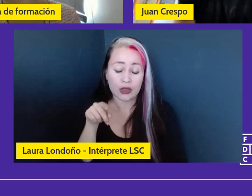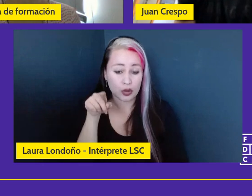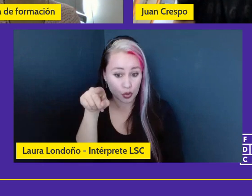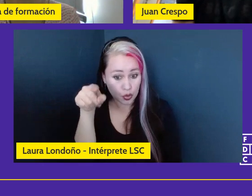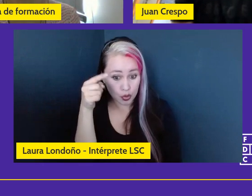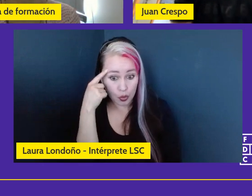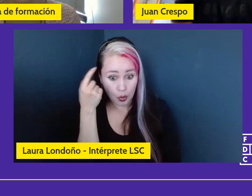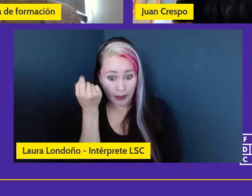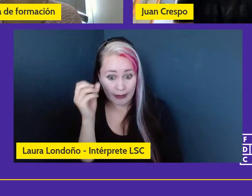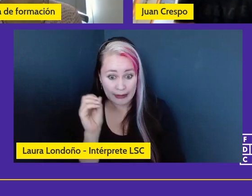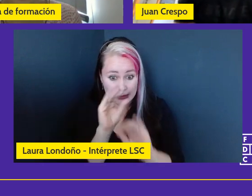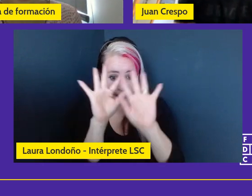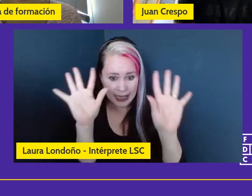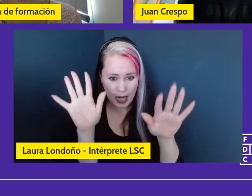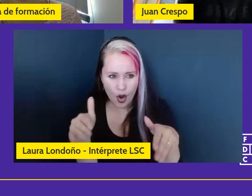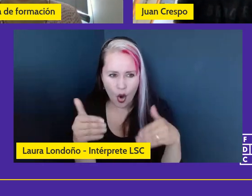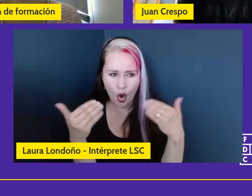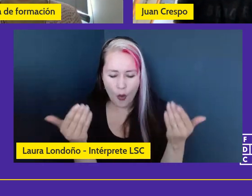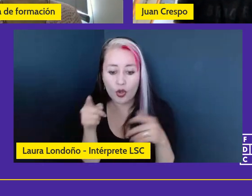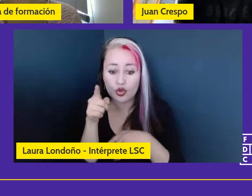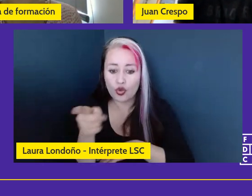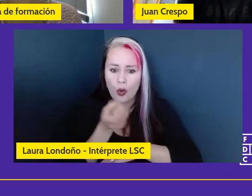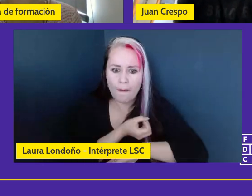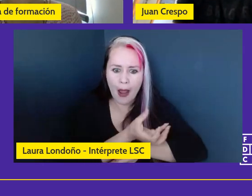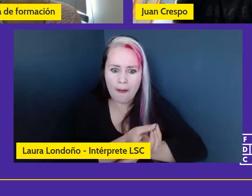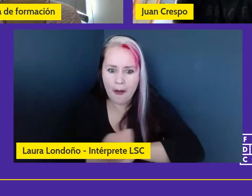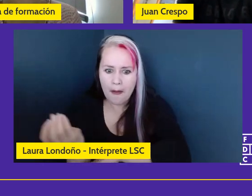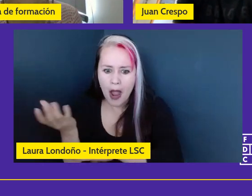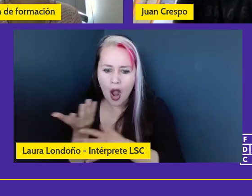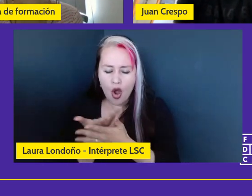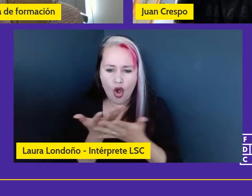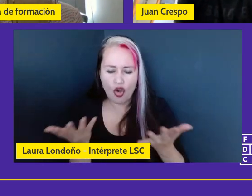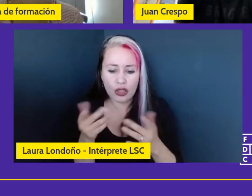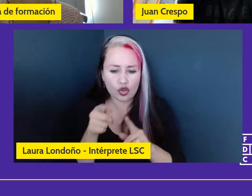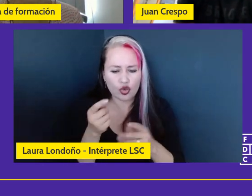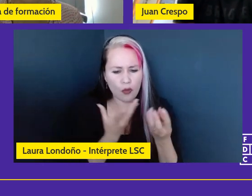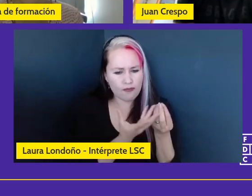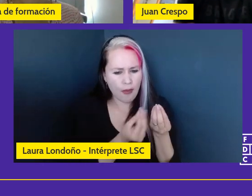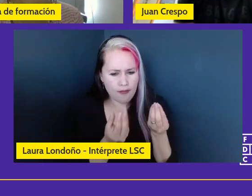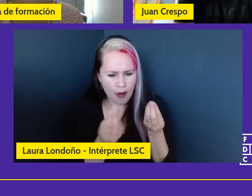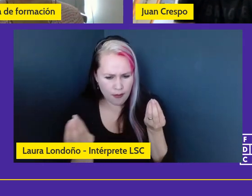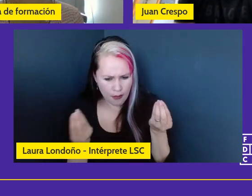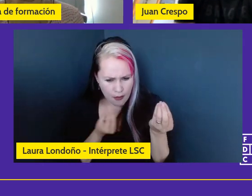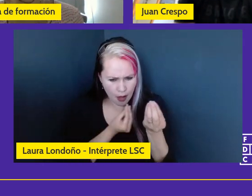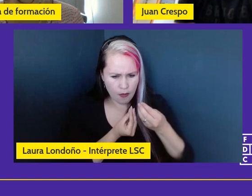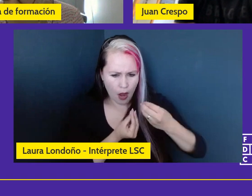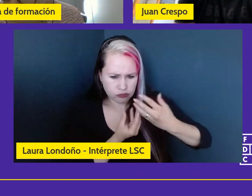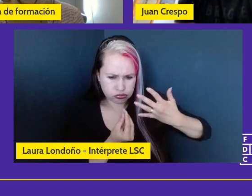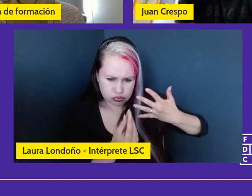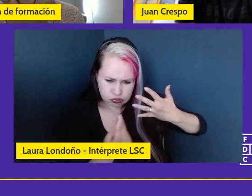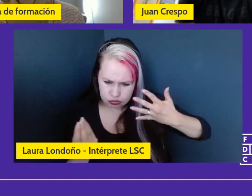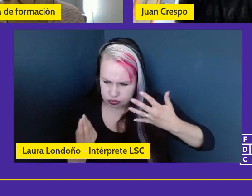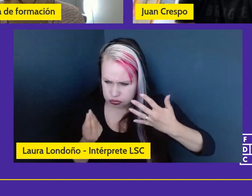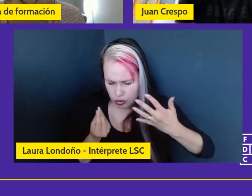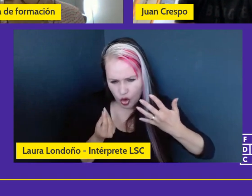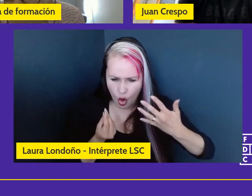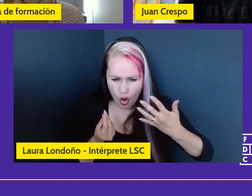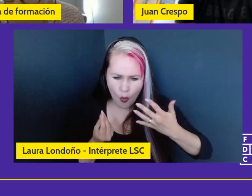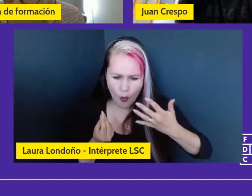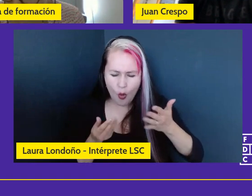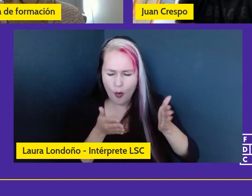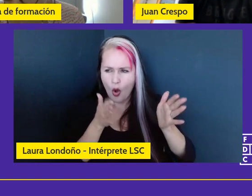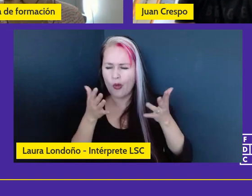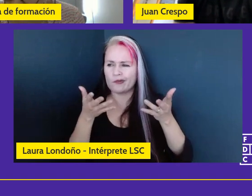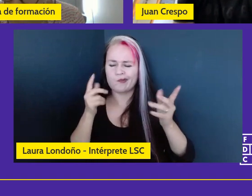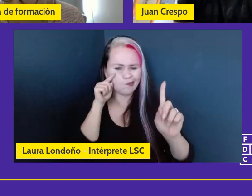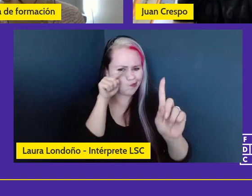muy claro como distribuidor una clasificación del tipo de películas y qué camino tomar. Pensemos en una